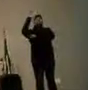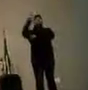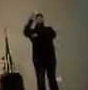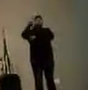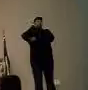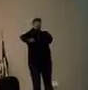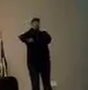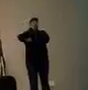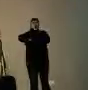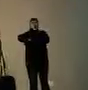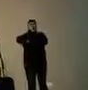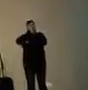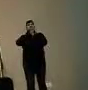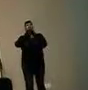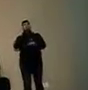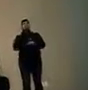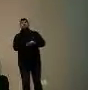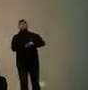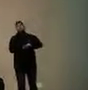bom.